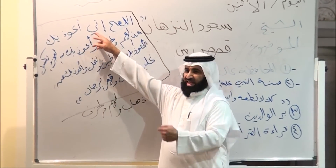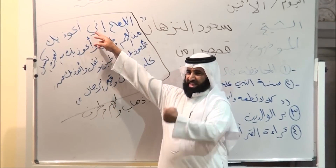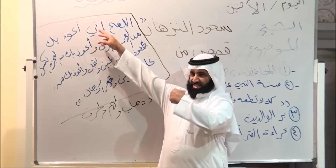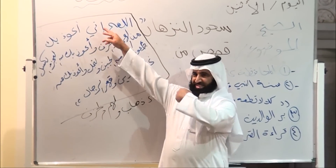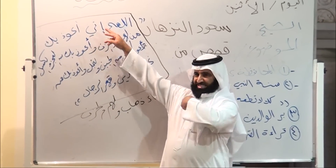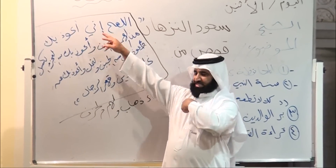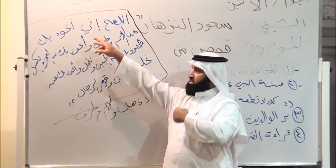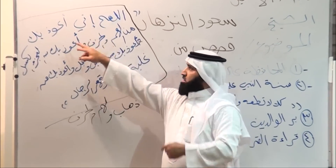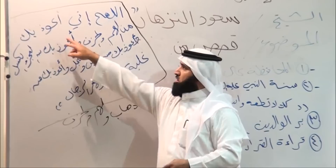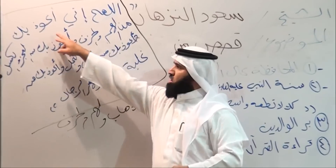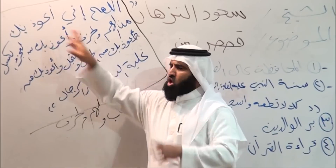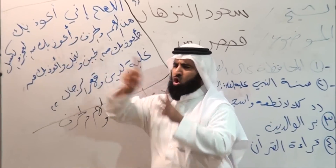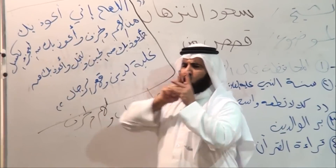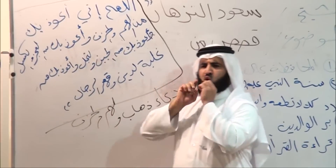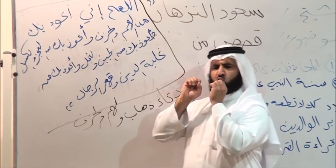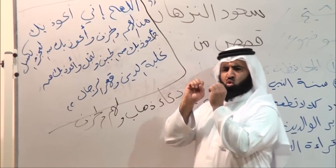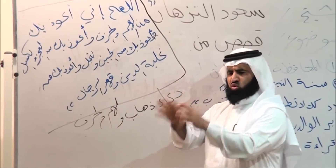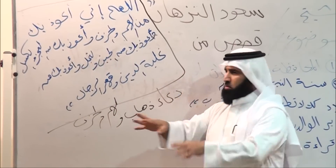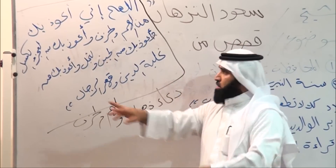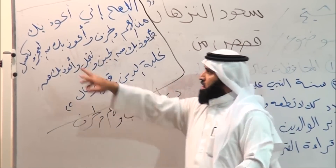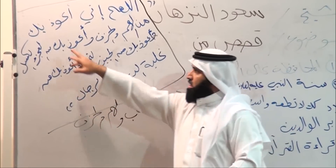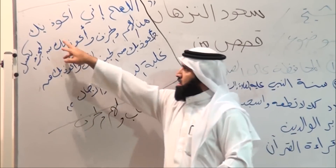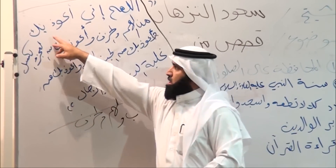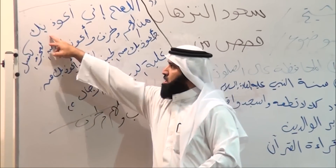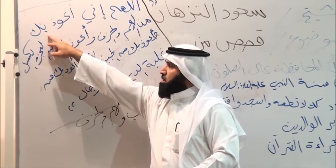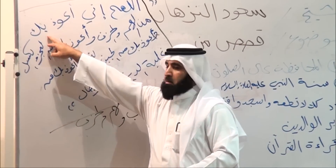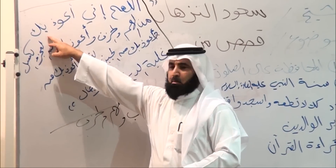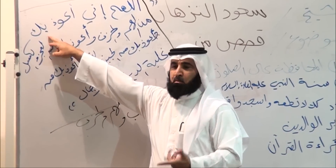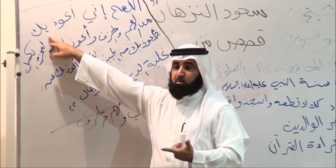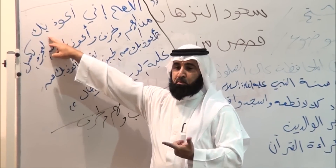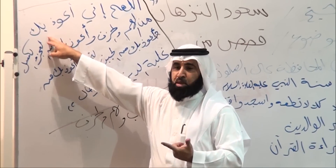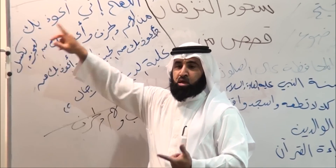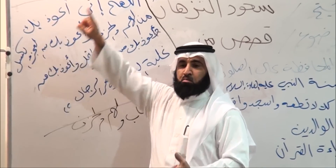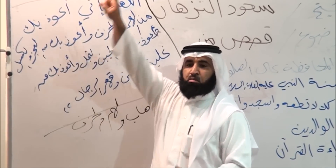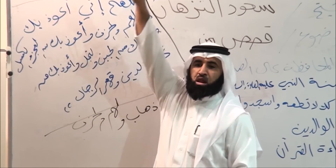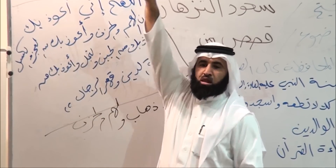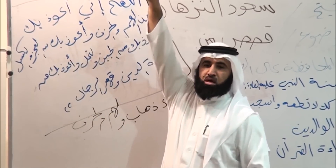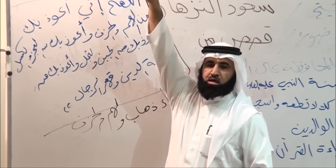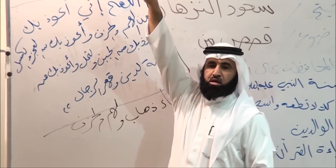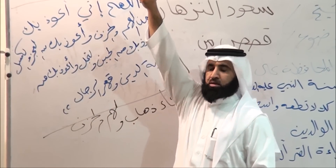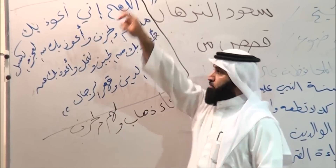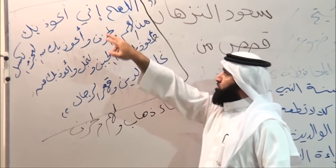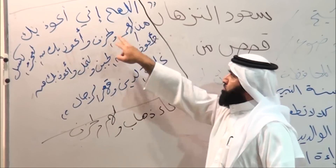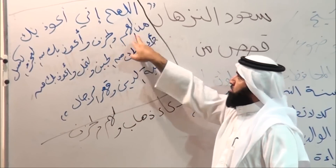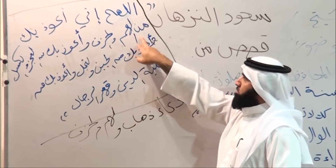والبخل، وأعوذ بك من ضلع الدين في رواية غلبة الدين وقهر الرجال.